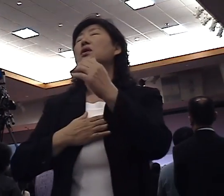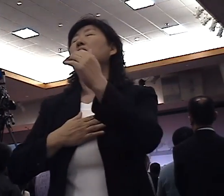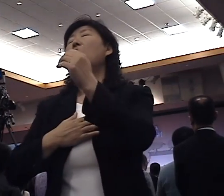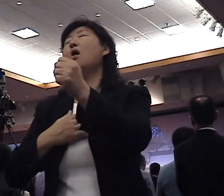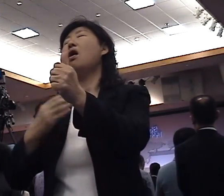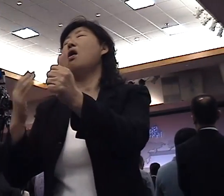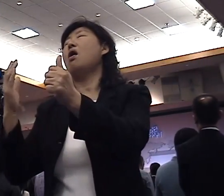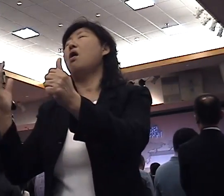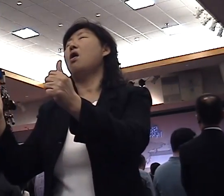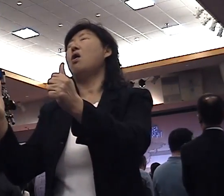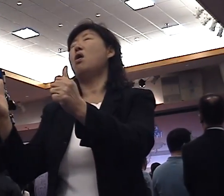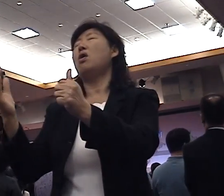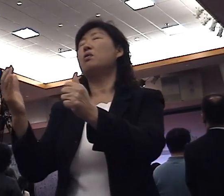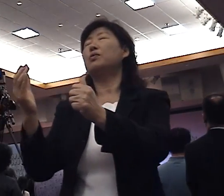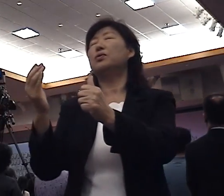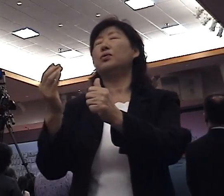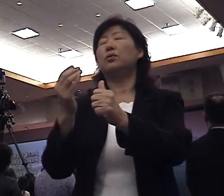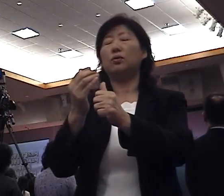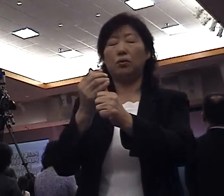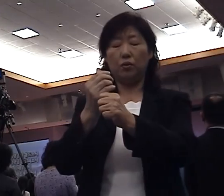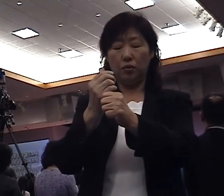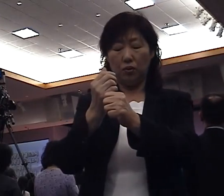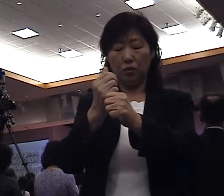성령님 날